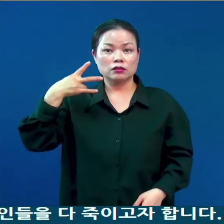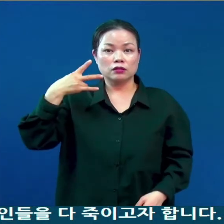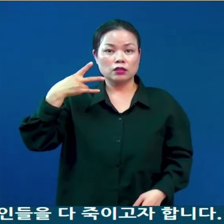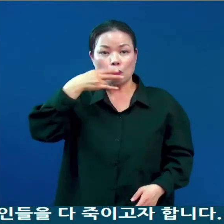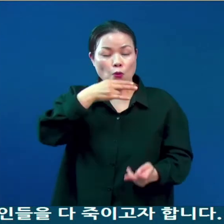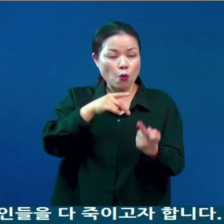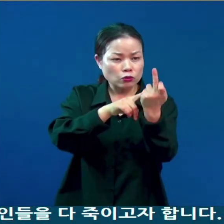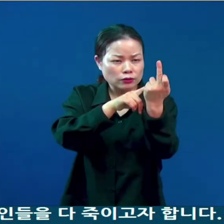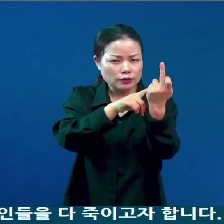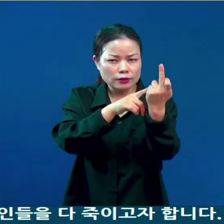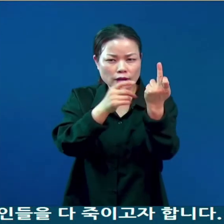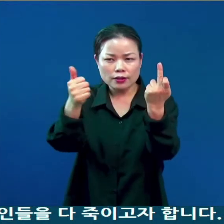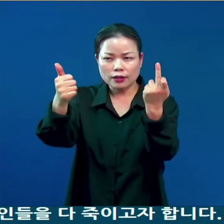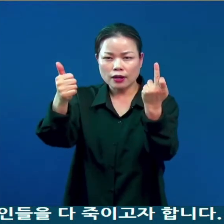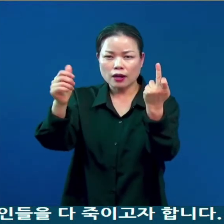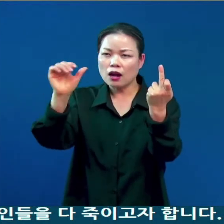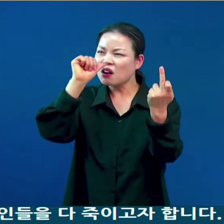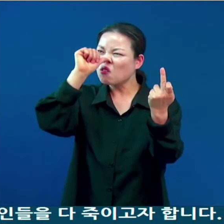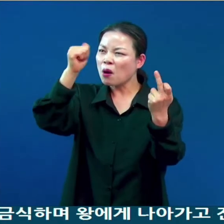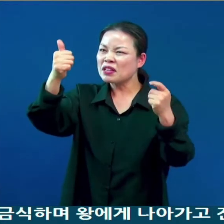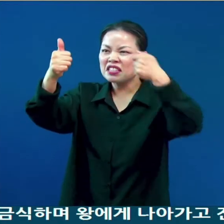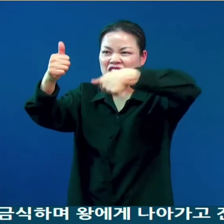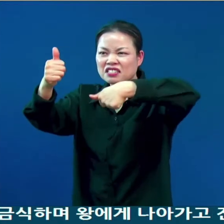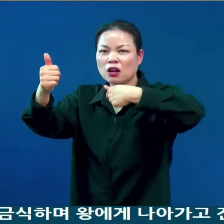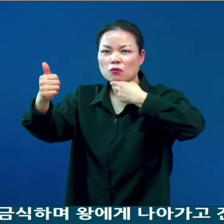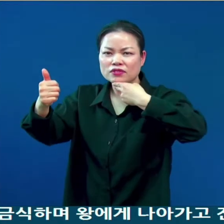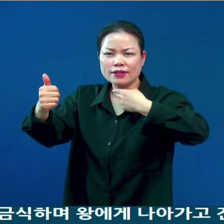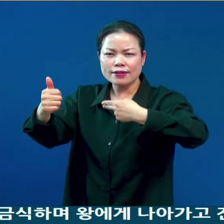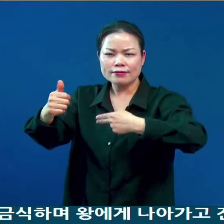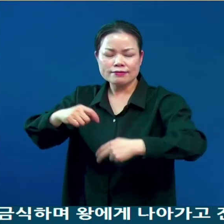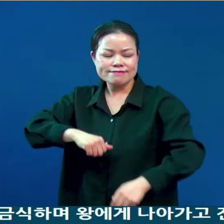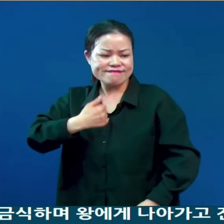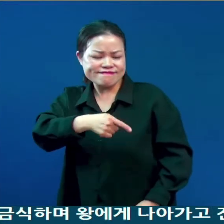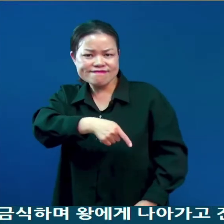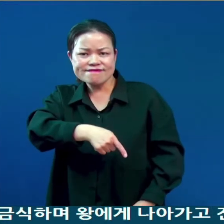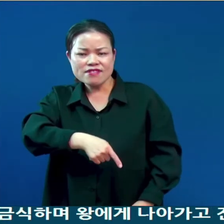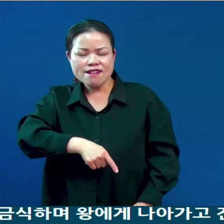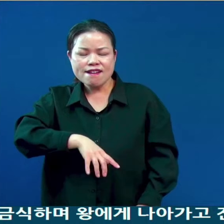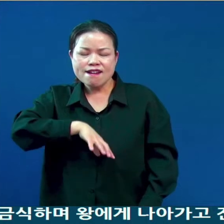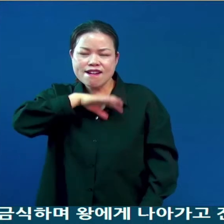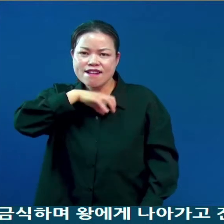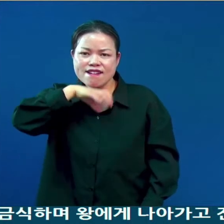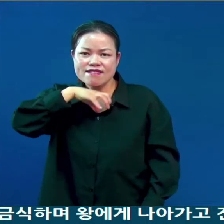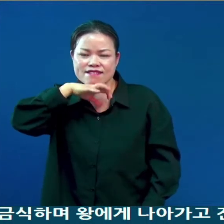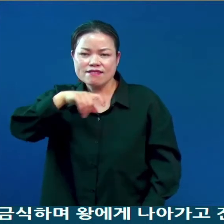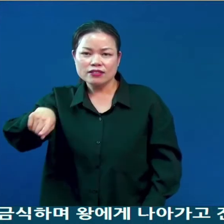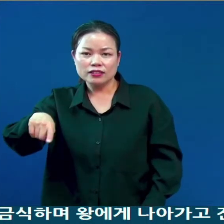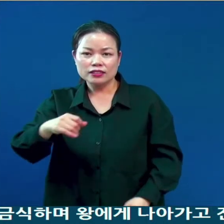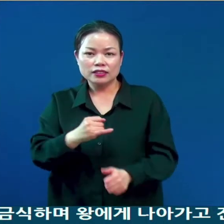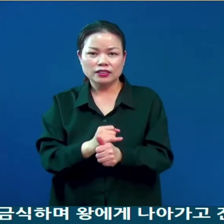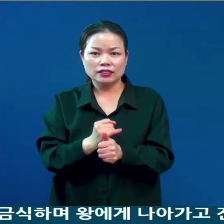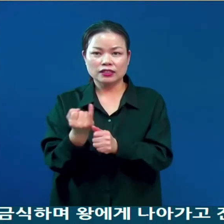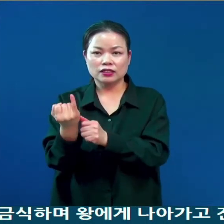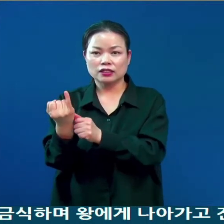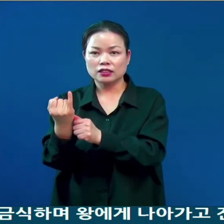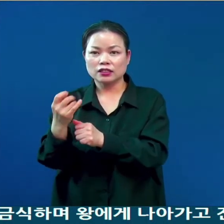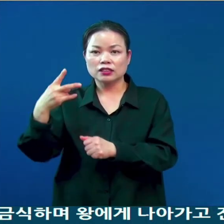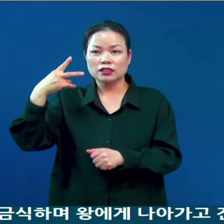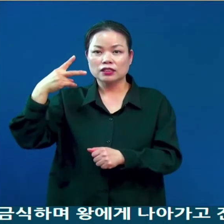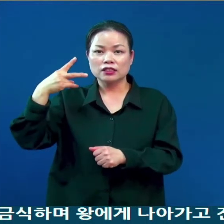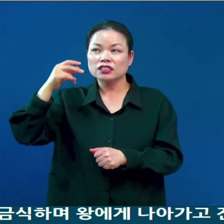여전히 모르드게가 인사하지 않자 이제 한마디로 화가 나는 거죠. 집에 와서 씩씩거리니까 그의 아내 세레스가 뭐라고